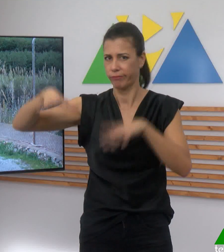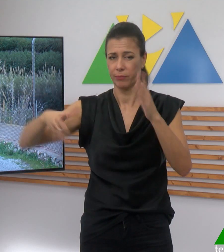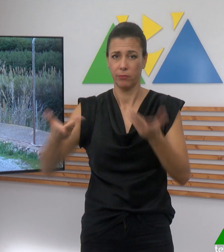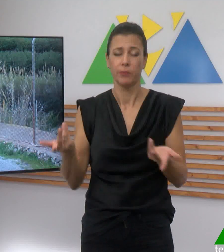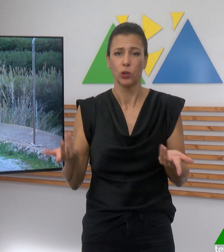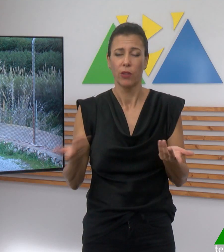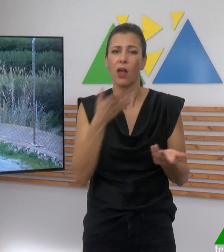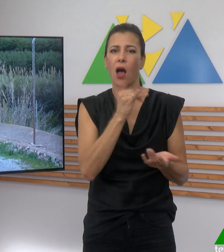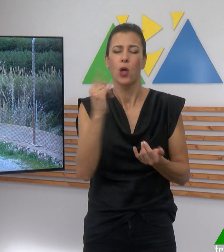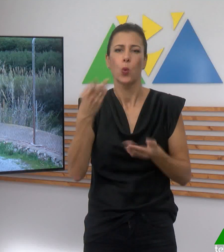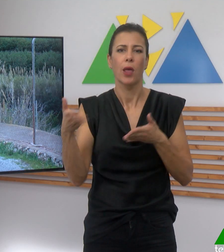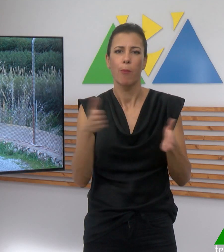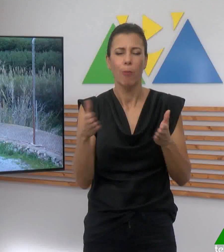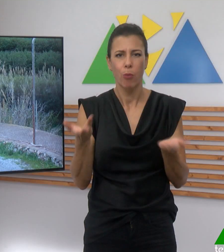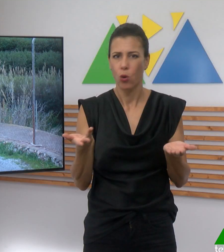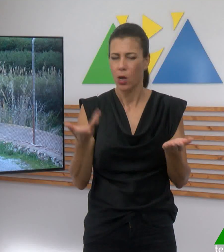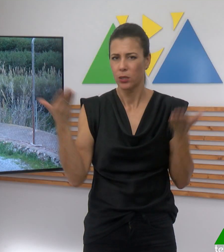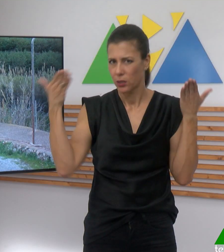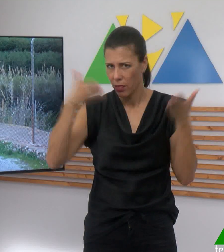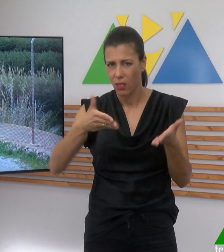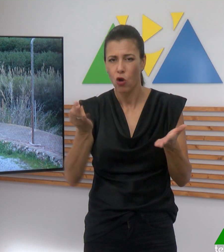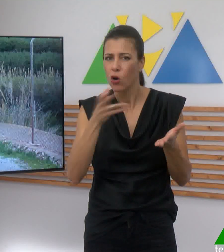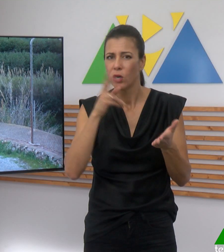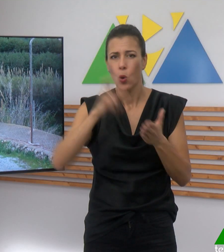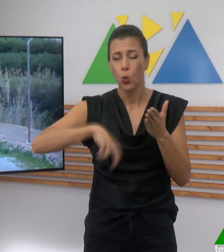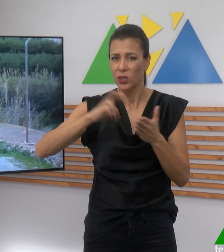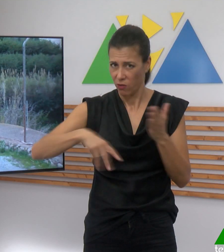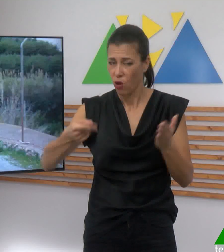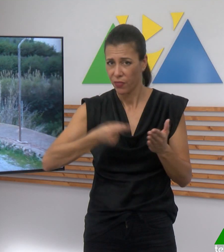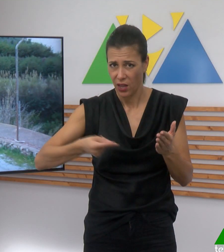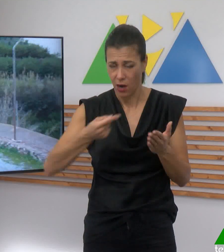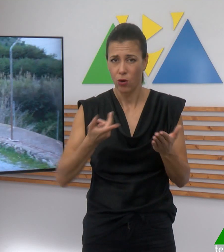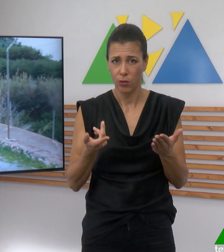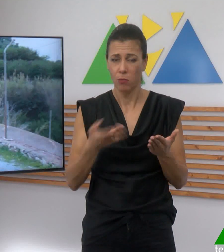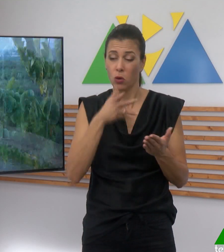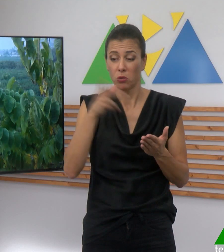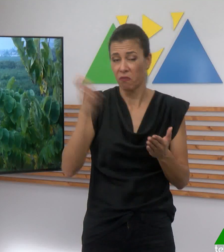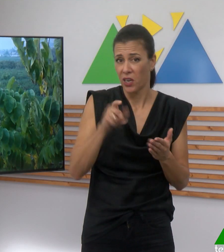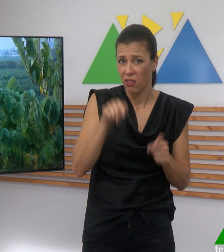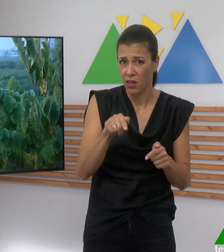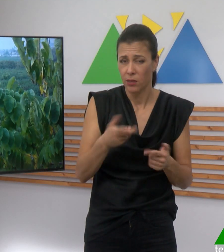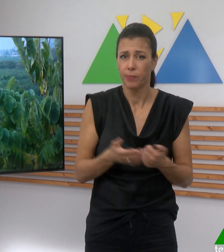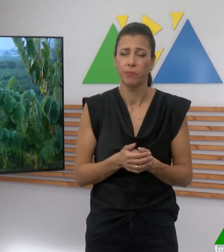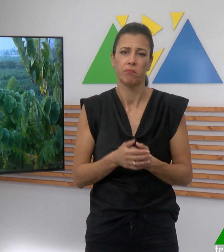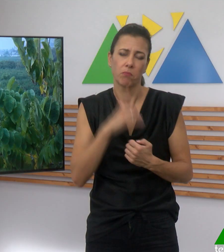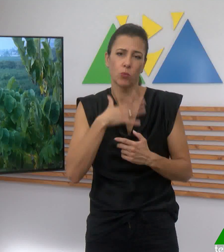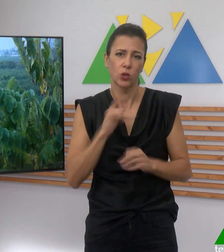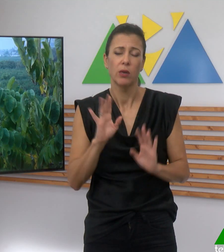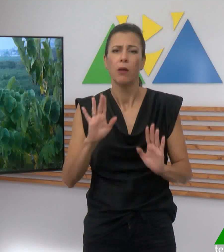hubo una época Pues que se se dedicó no al tema del cultivo del arroz que posiblemente via de ahí es posible pero eh sobre todo el cultivo del arroz